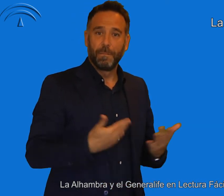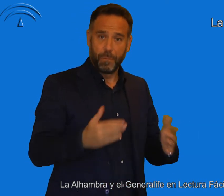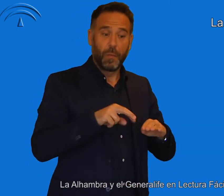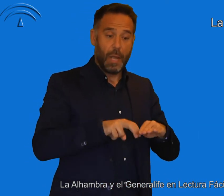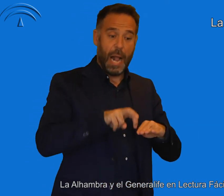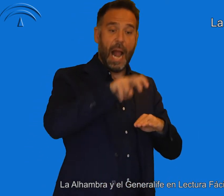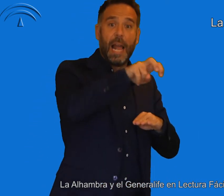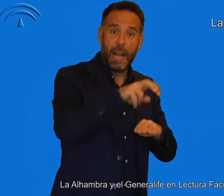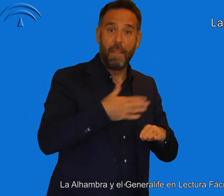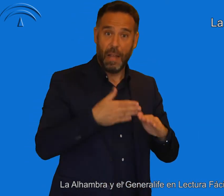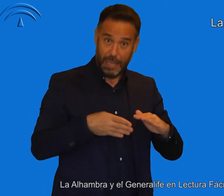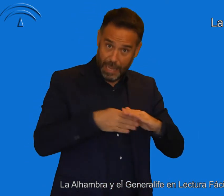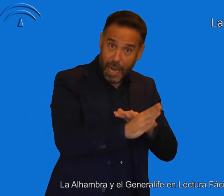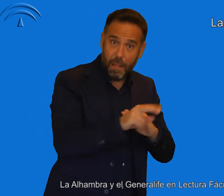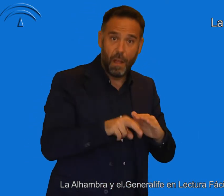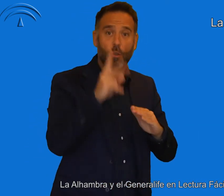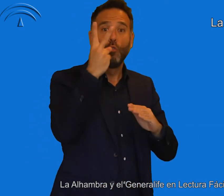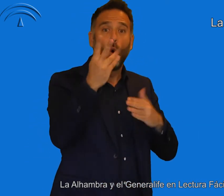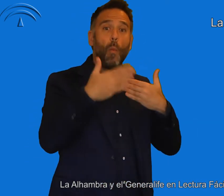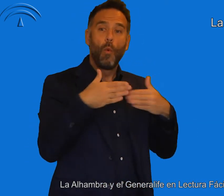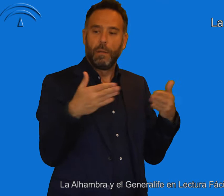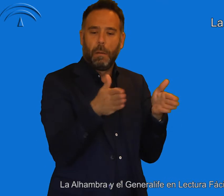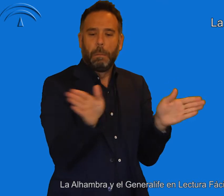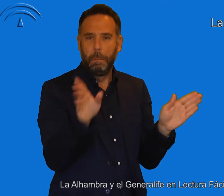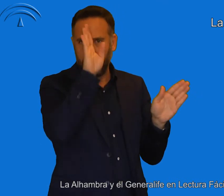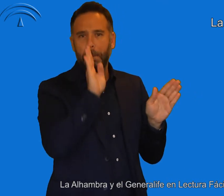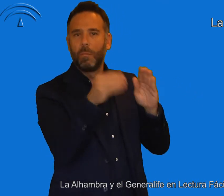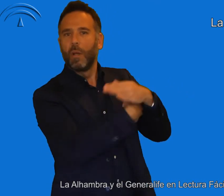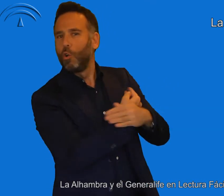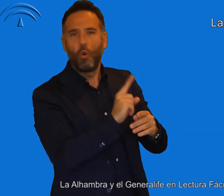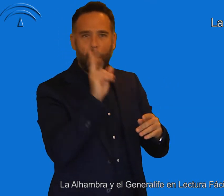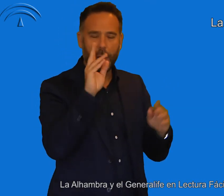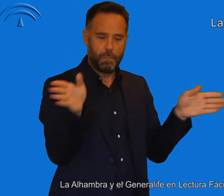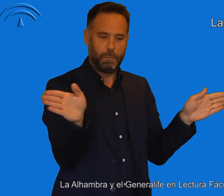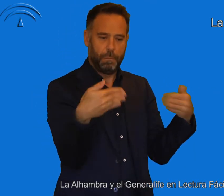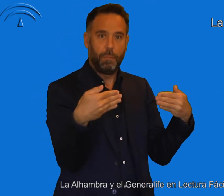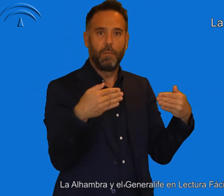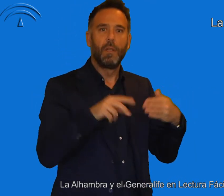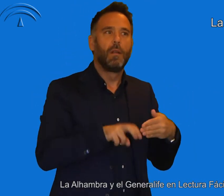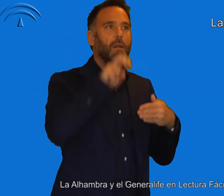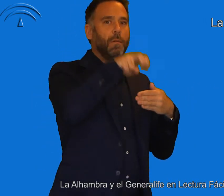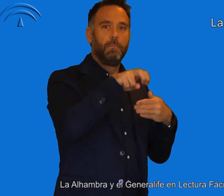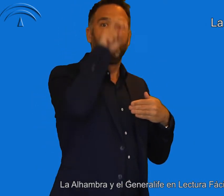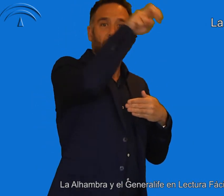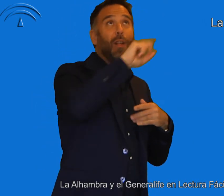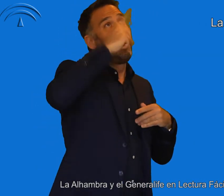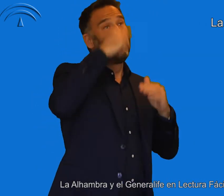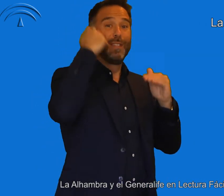En la escalerilla de entrada, 2 puertas escondidas son el paso a la planta alta y otras dependencias de la